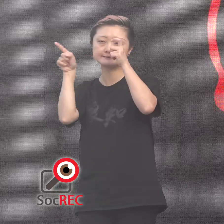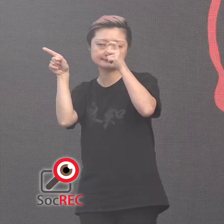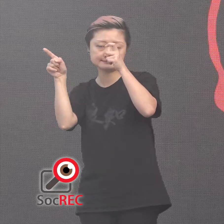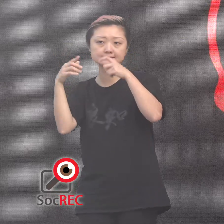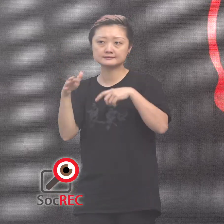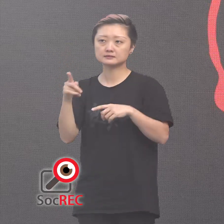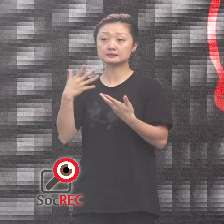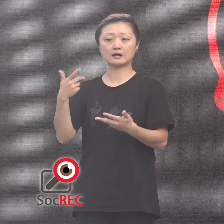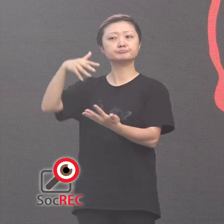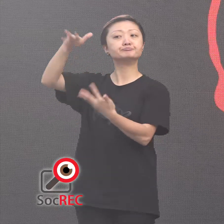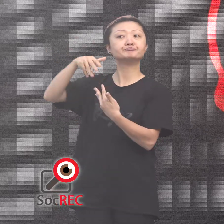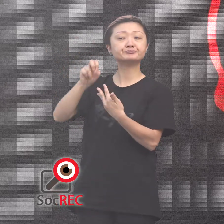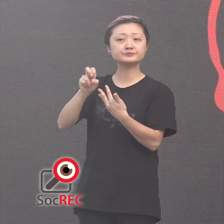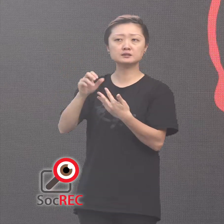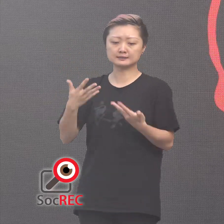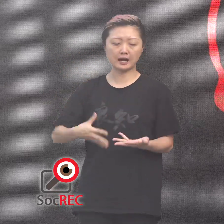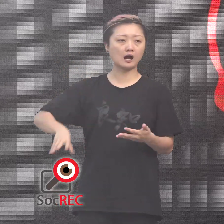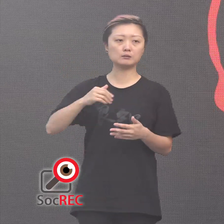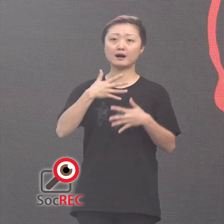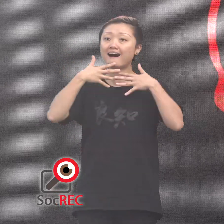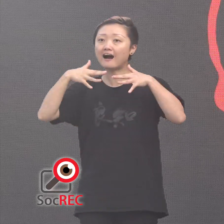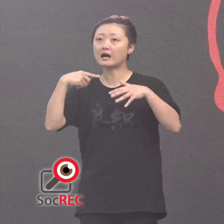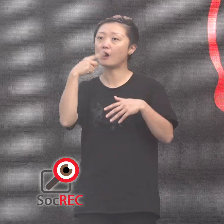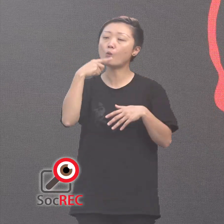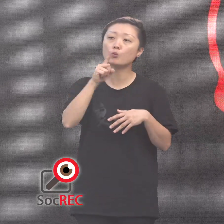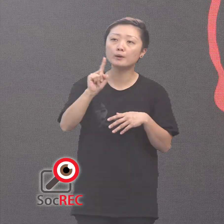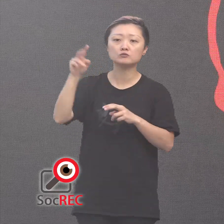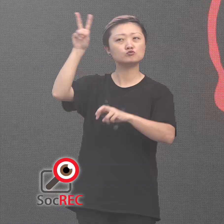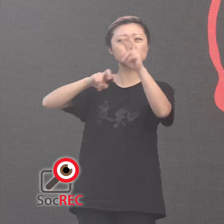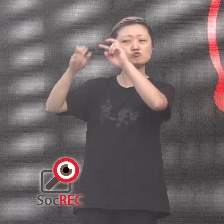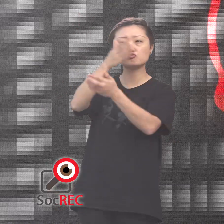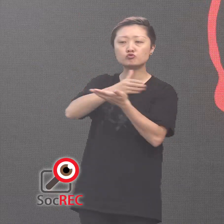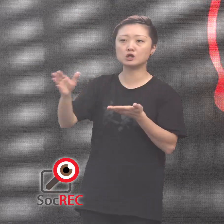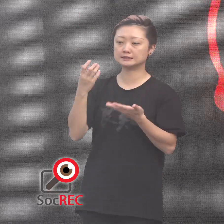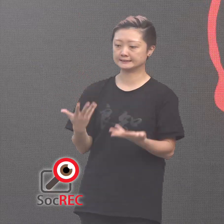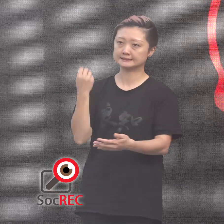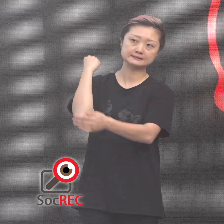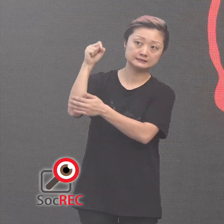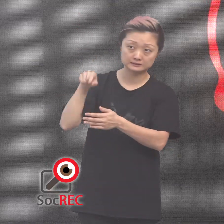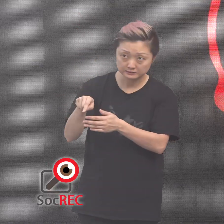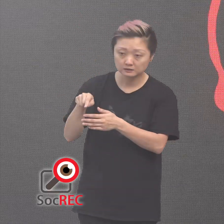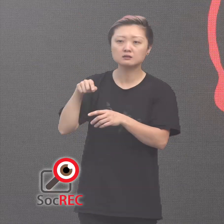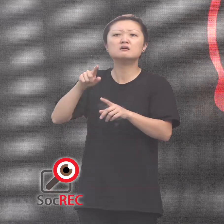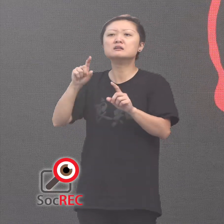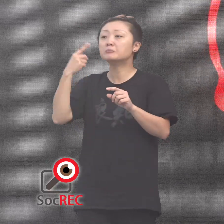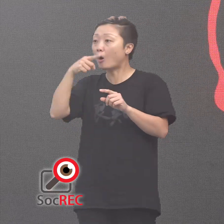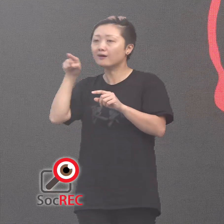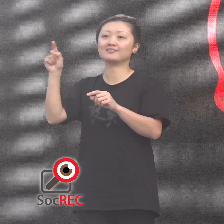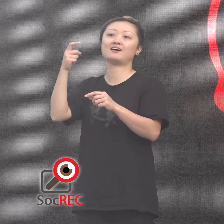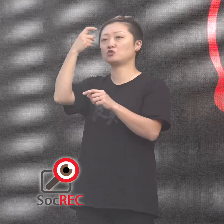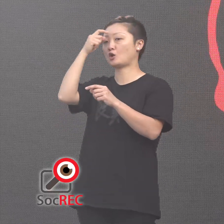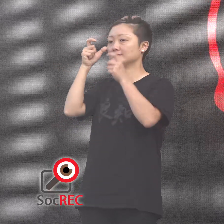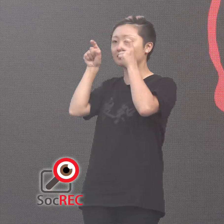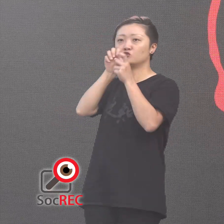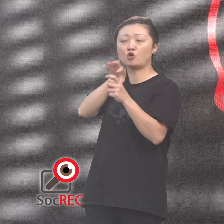这个口号“光复香港，时代革命”是他说的。我要告诉大家，光复